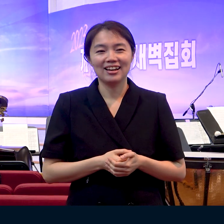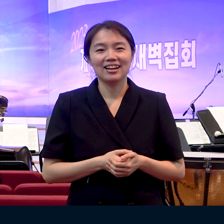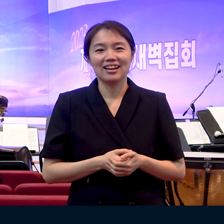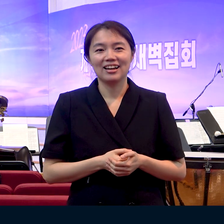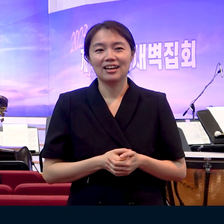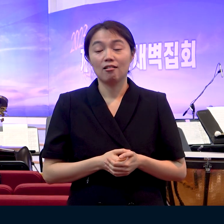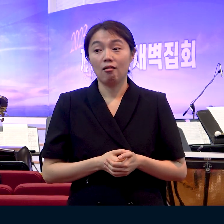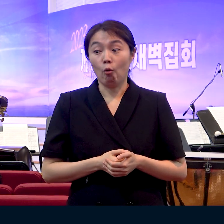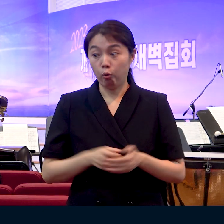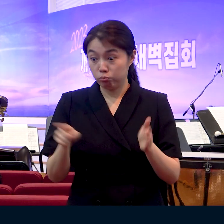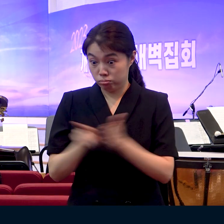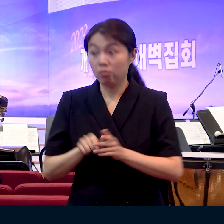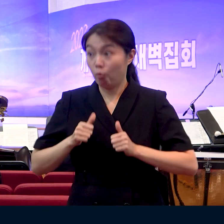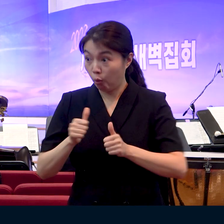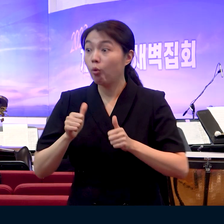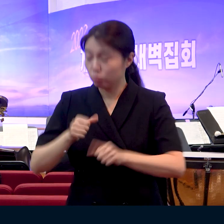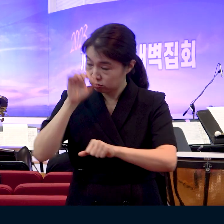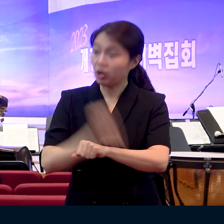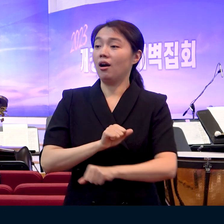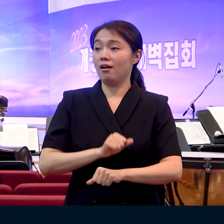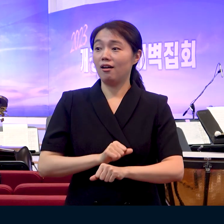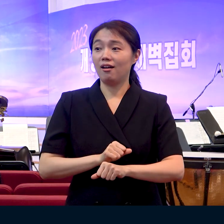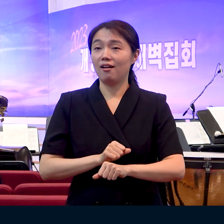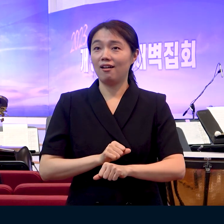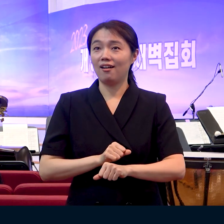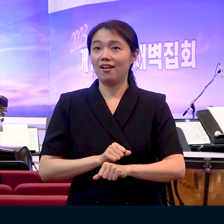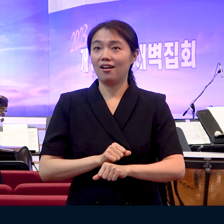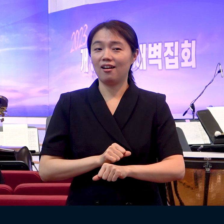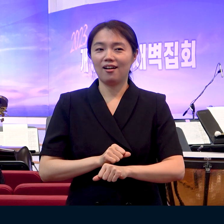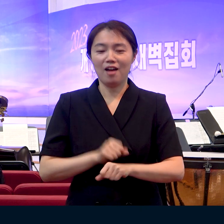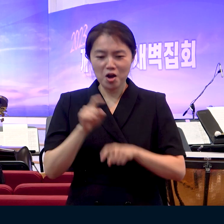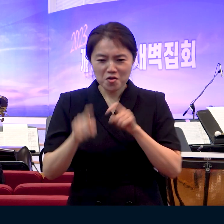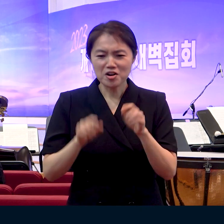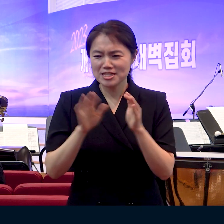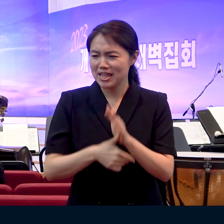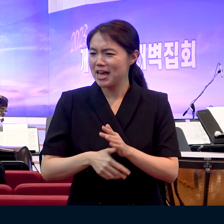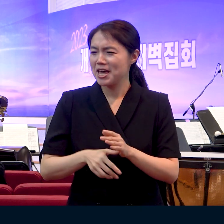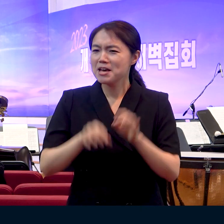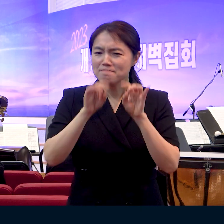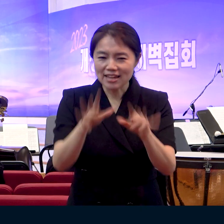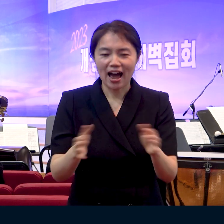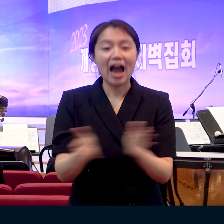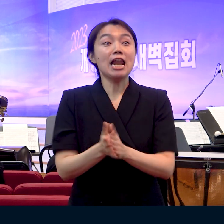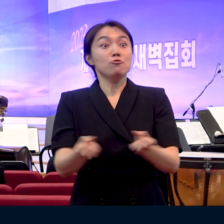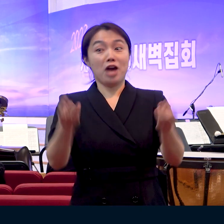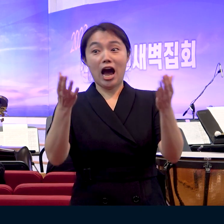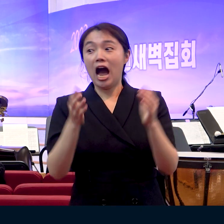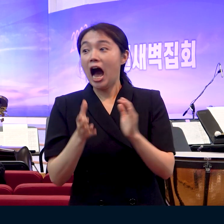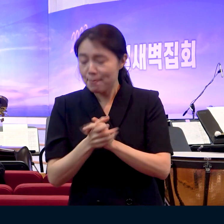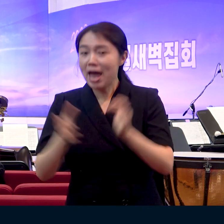신앙은 뜨거워요. 뭐 진짜 막 걸을 때마다 할렐루야, 쓰러질 때마다 아멘, 뭐